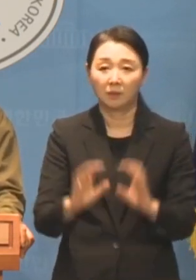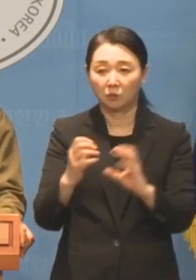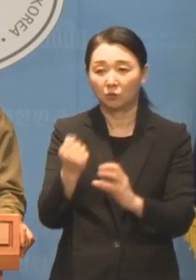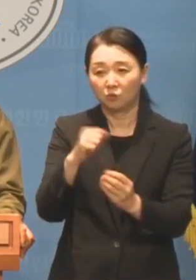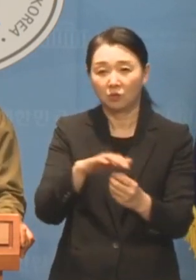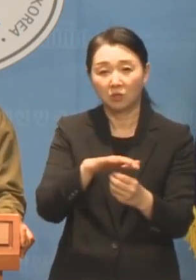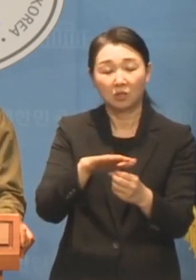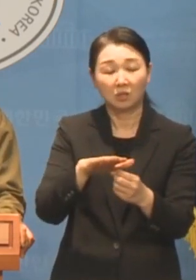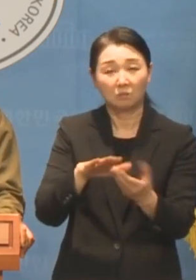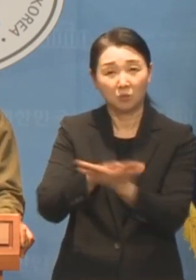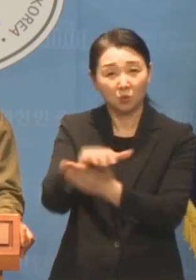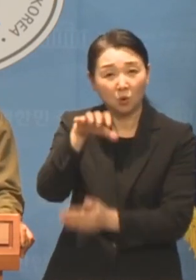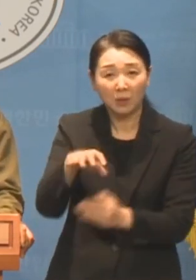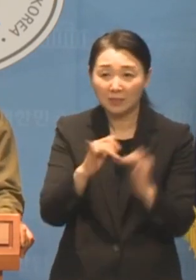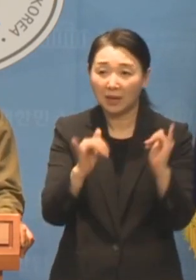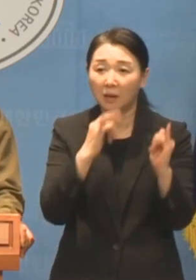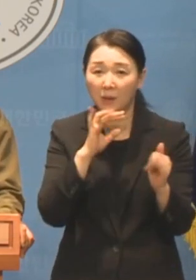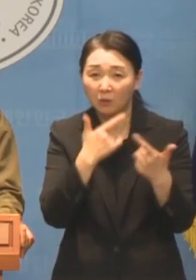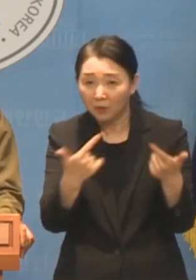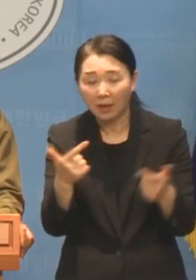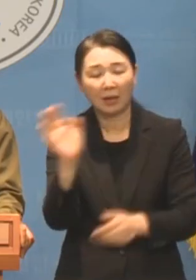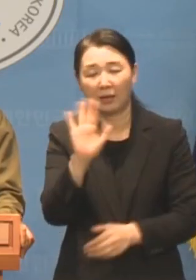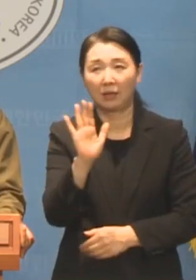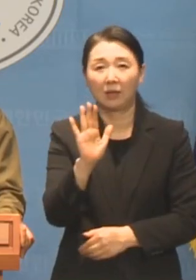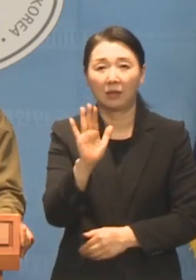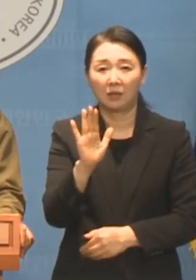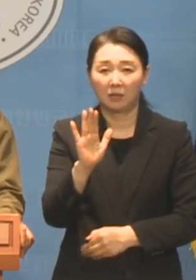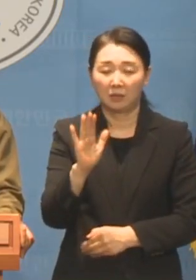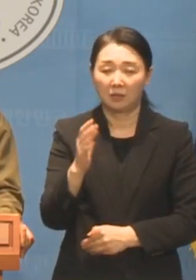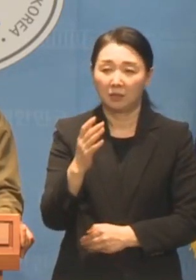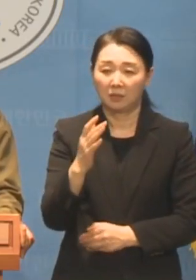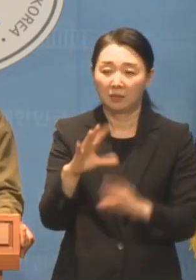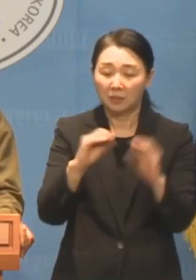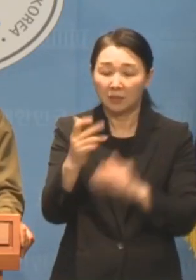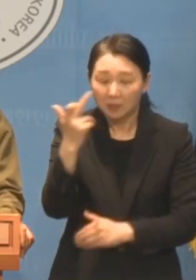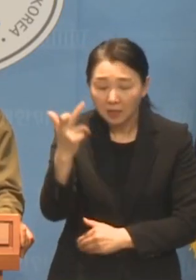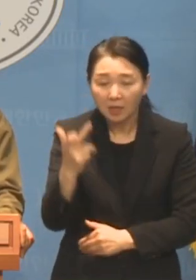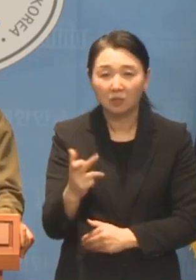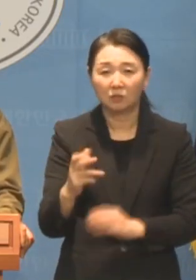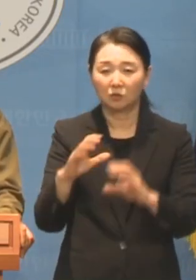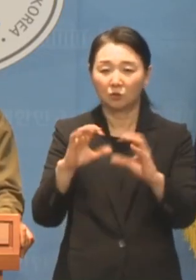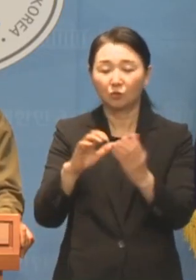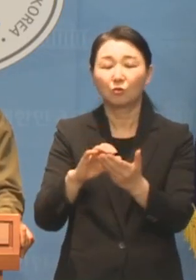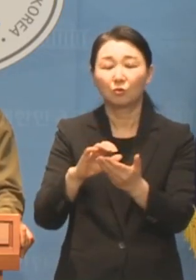국립공원은 인간만을 위한 공간이 아닙니다. 지리산은 국립공원 1호 지역이며